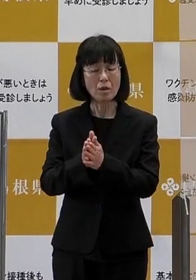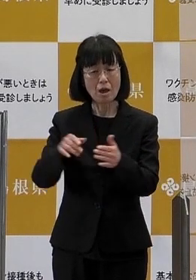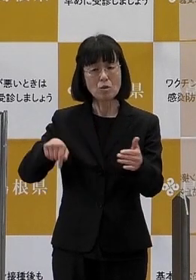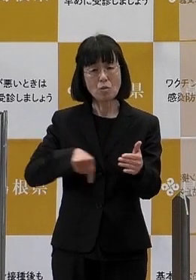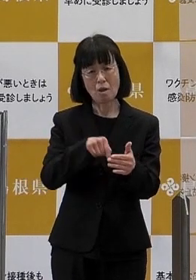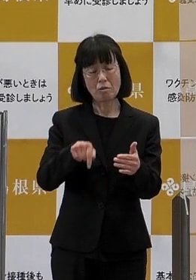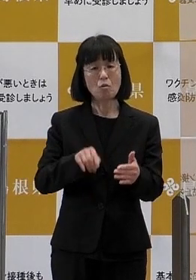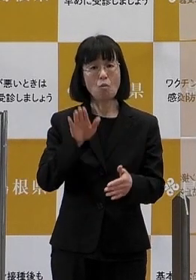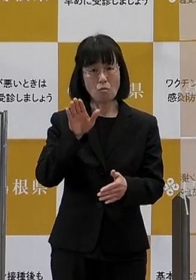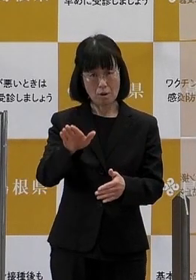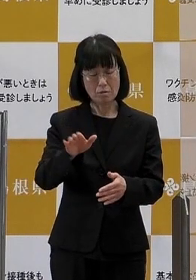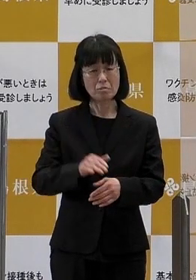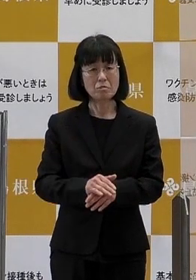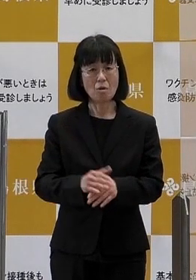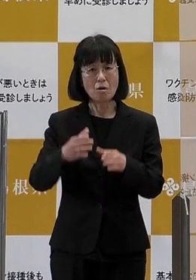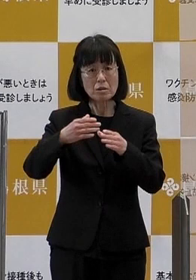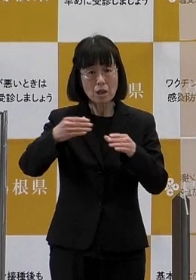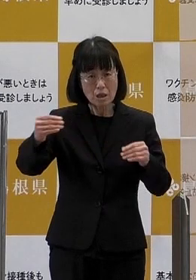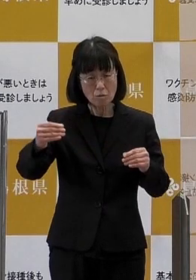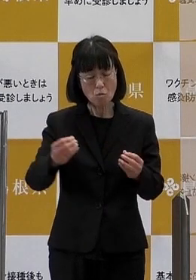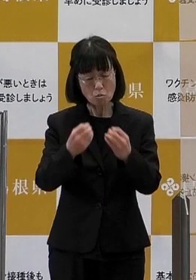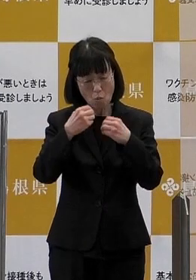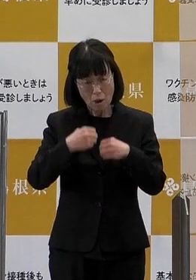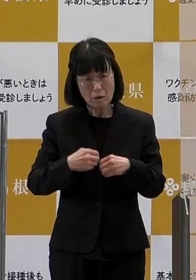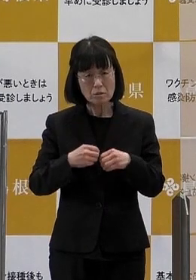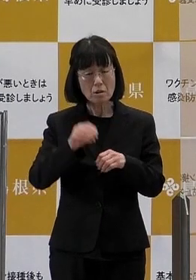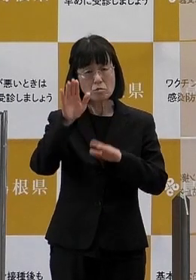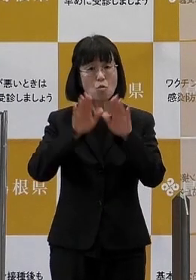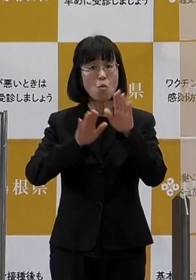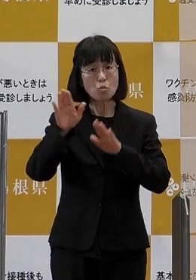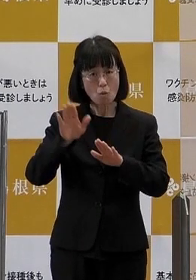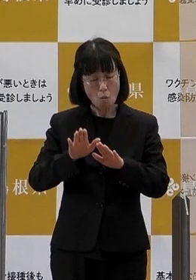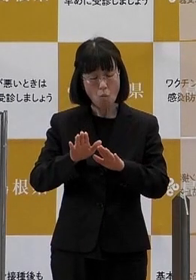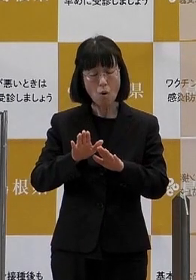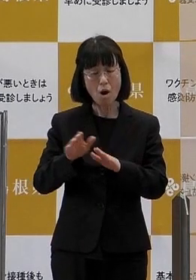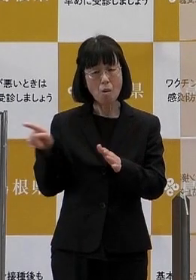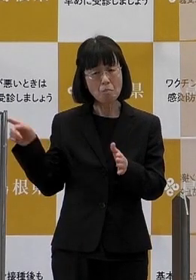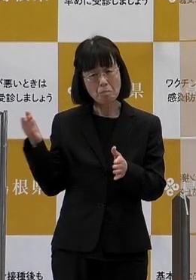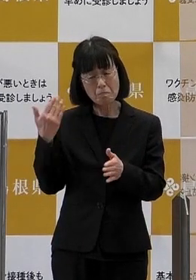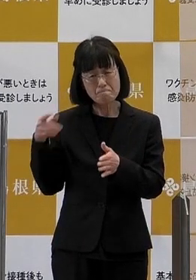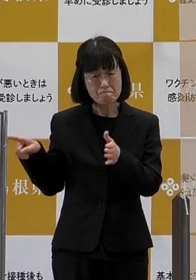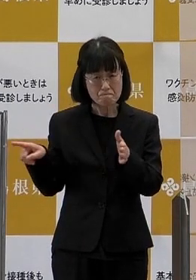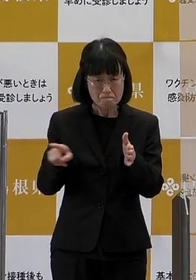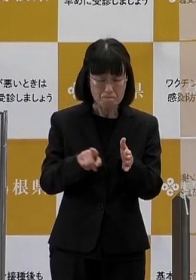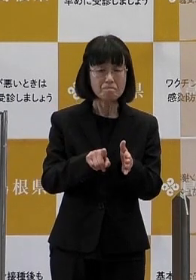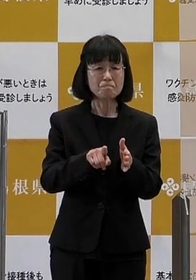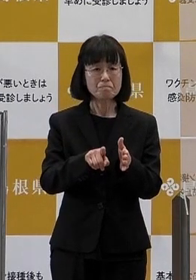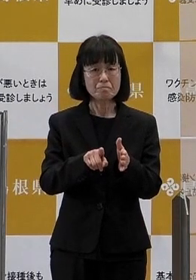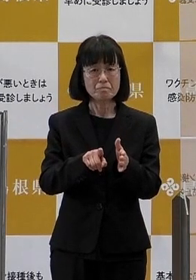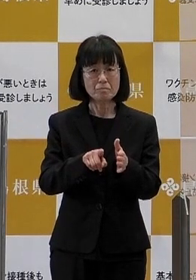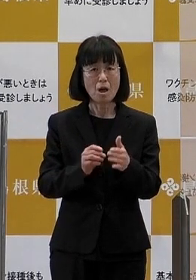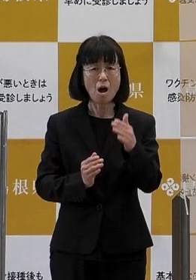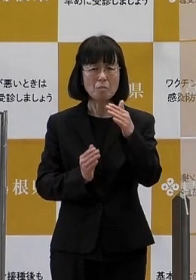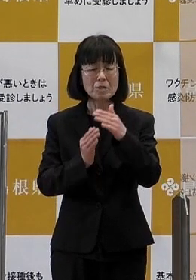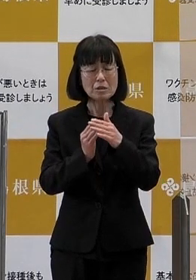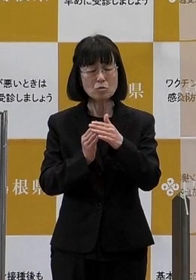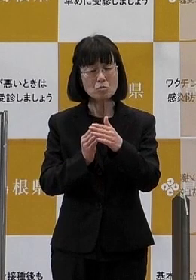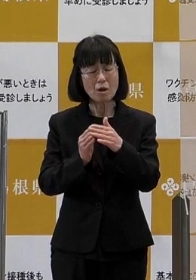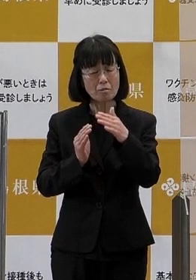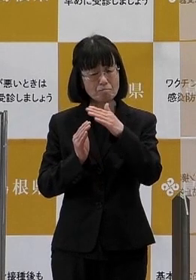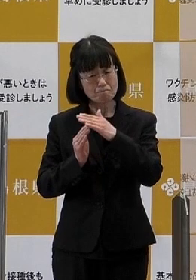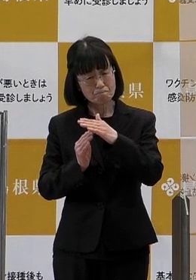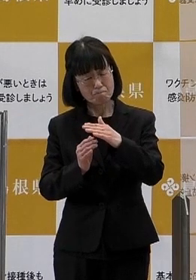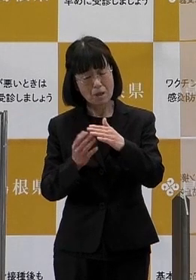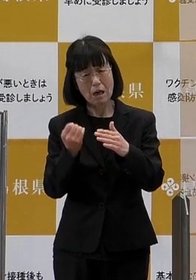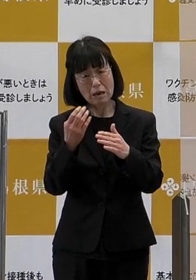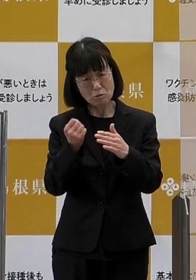。全国の感染状況は依然としてピークは過ぎたものの高止まりをい